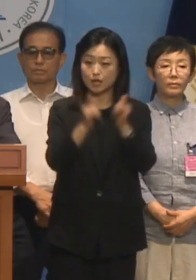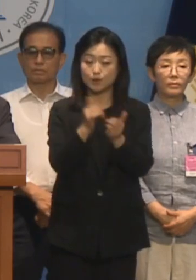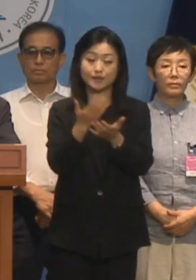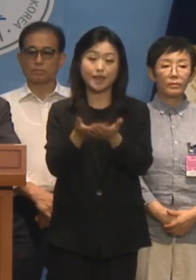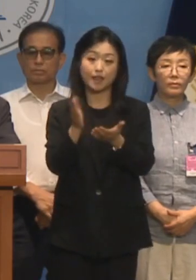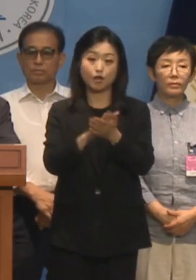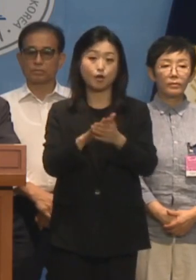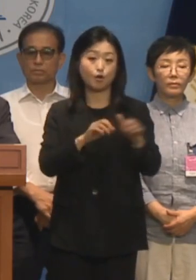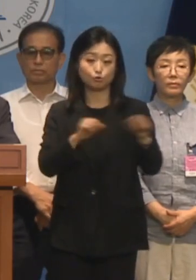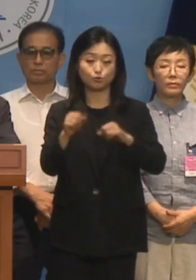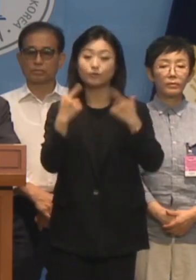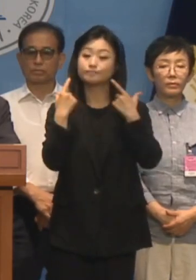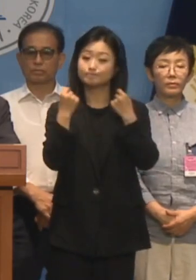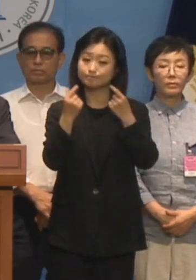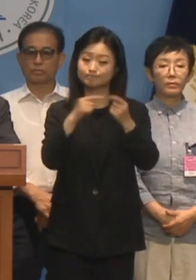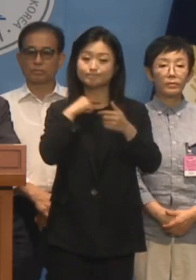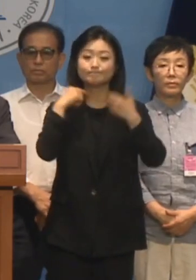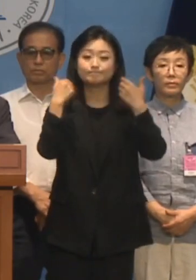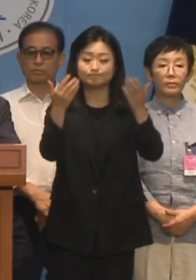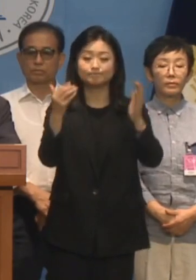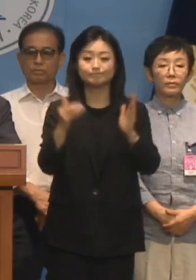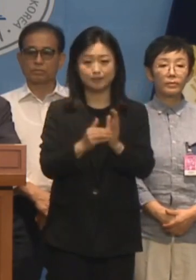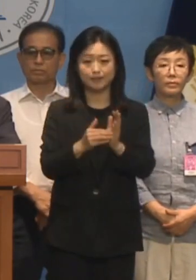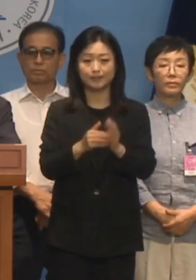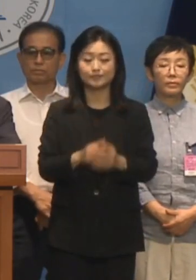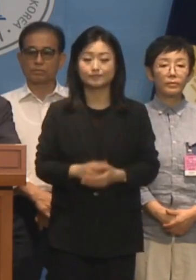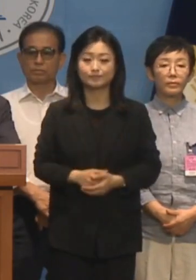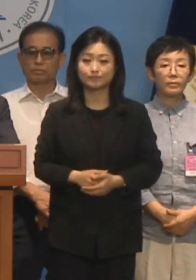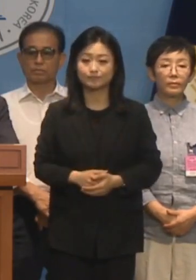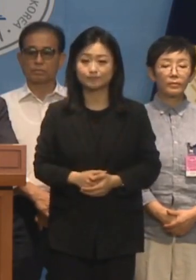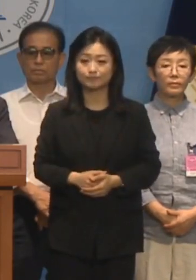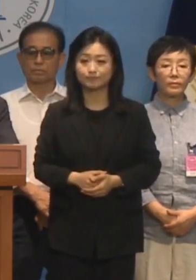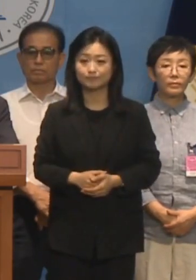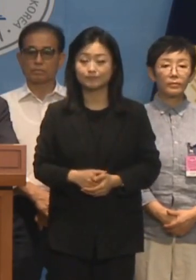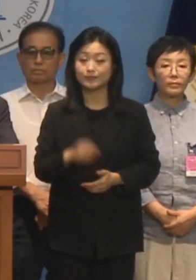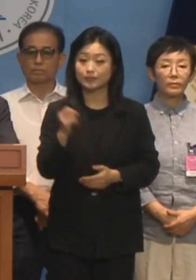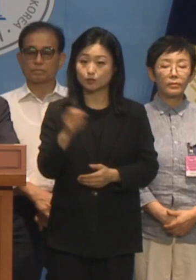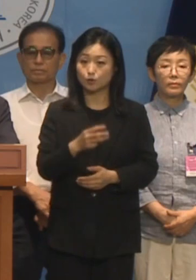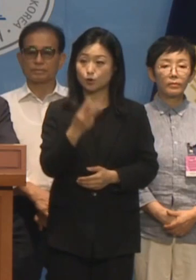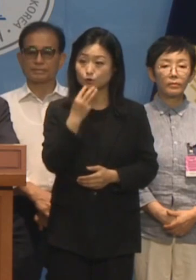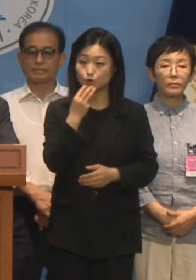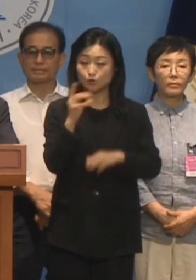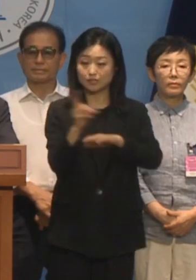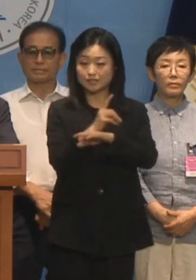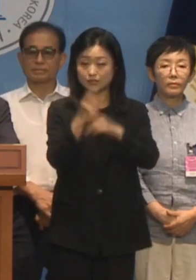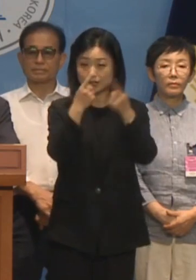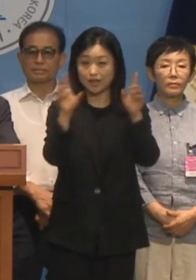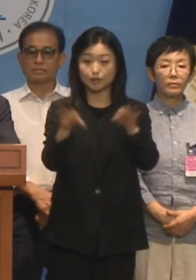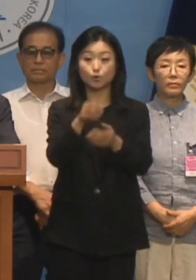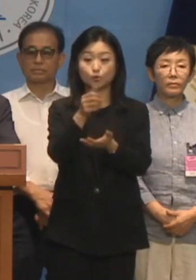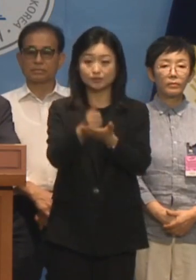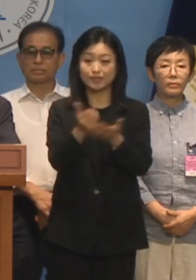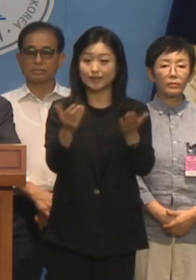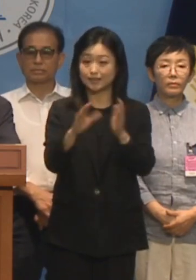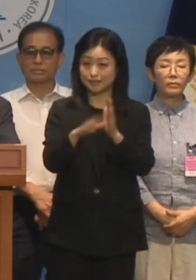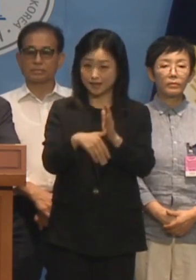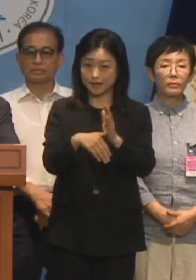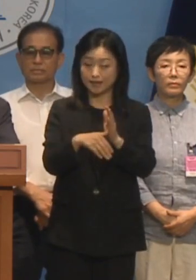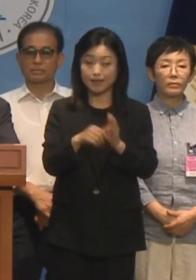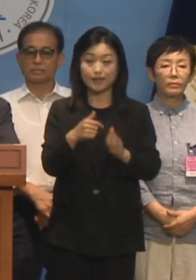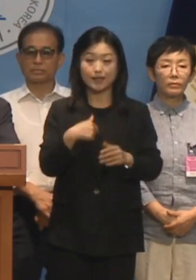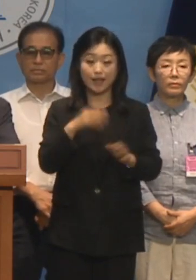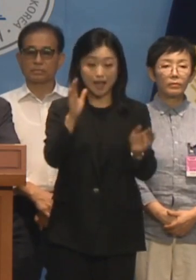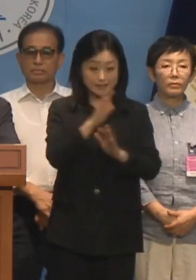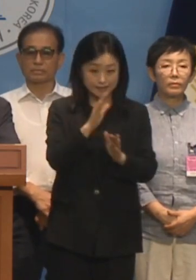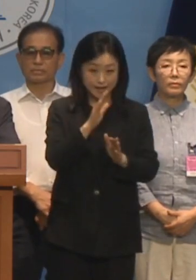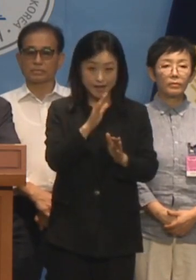운동에 일관되게 헌신해왔다고 생각합니다. 특히 서울디지털대학교 총장 재직 시